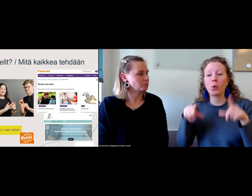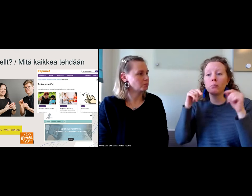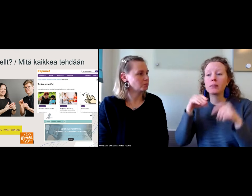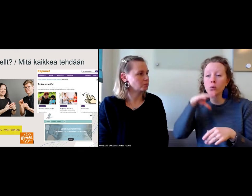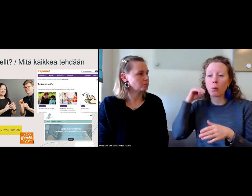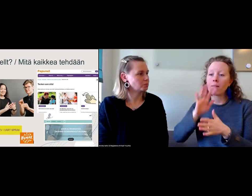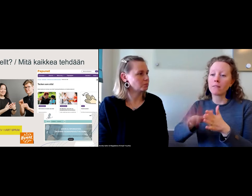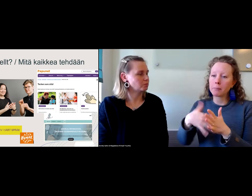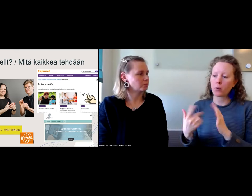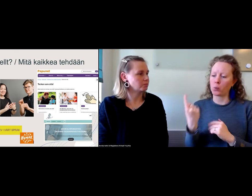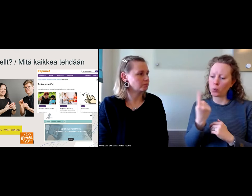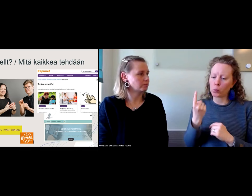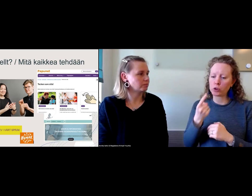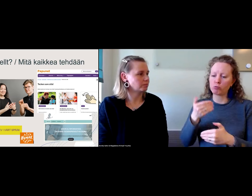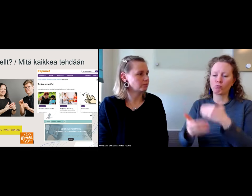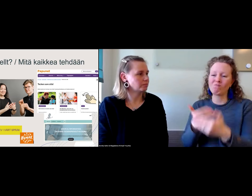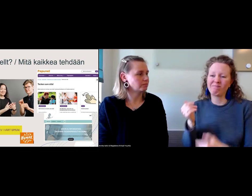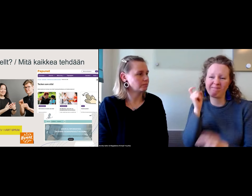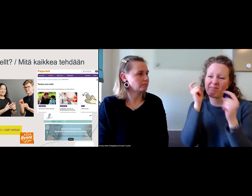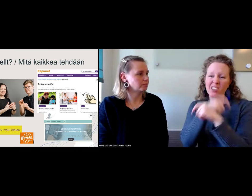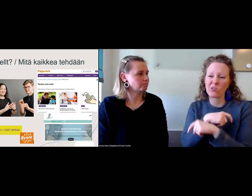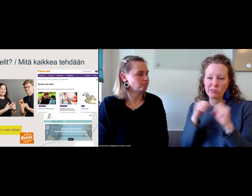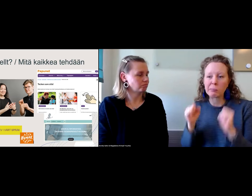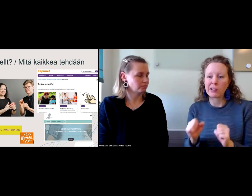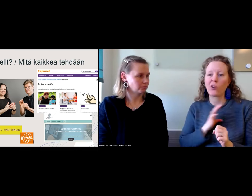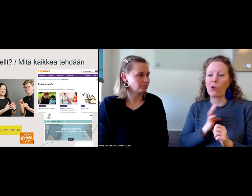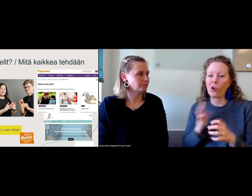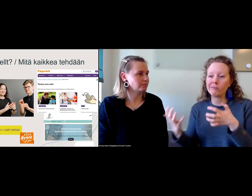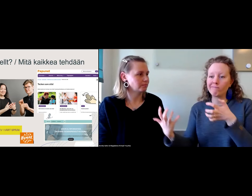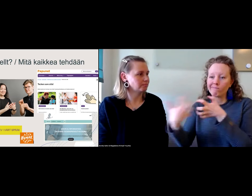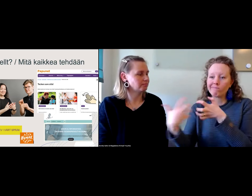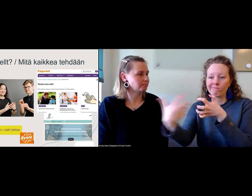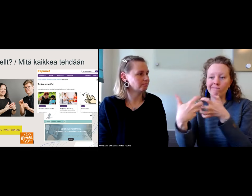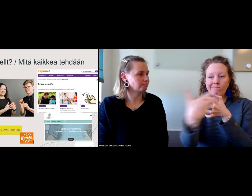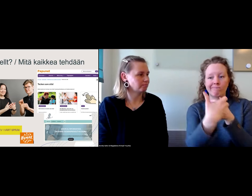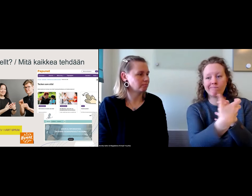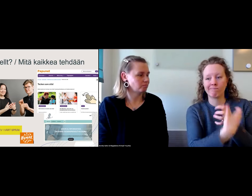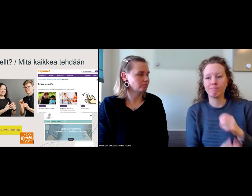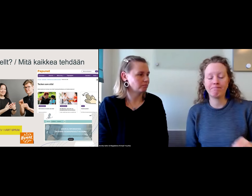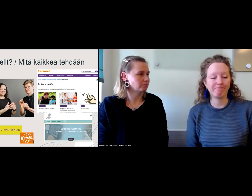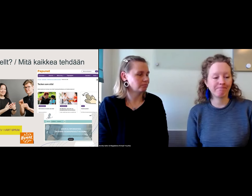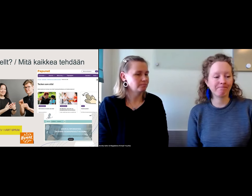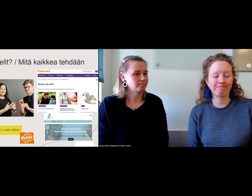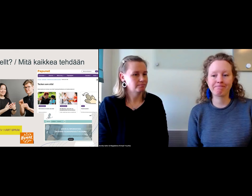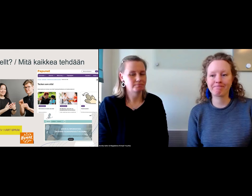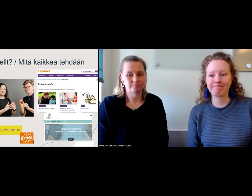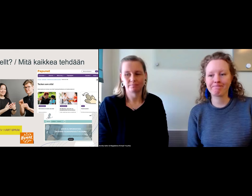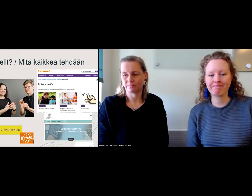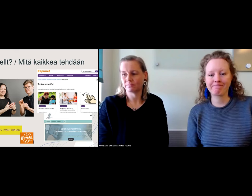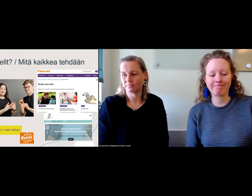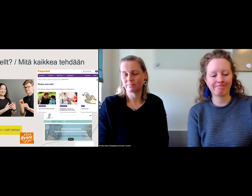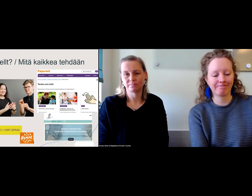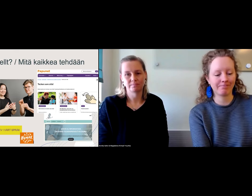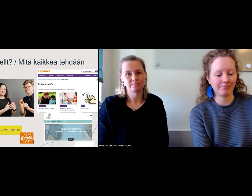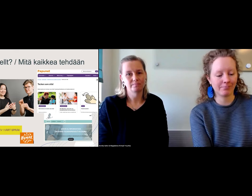kuin lisäksi tänne. Mutta tässä tarvitaan edelleen työtä, että me ei mitenkään pysty tämä yhteisö yksin tekemään tätä